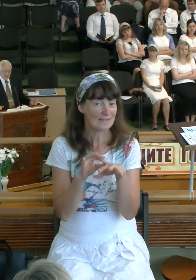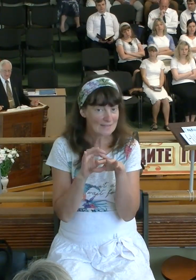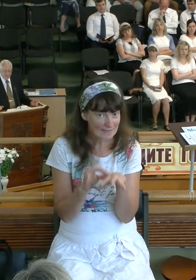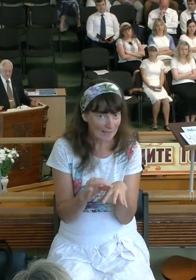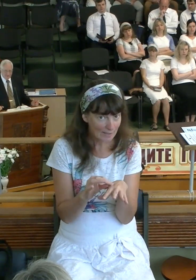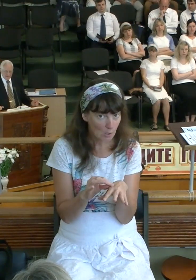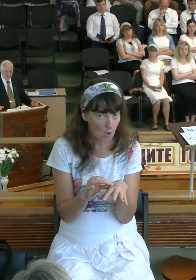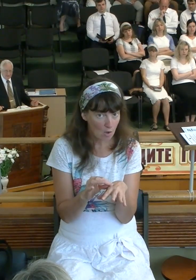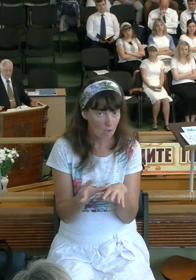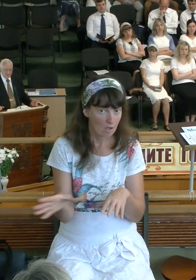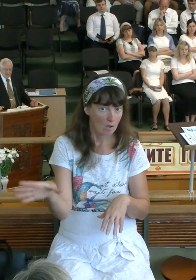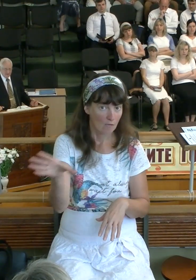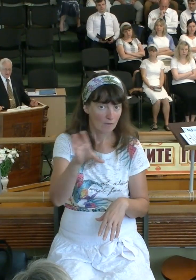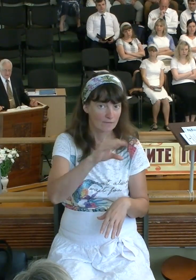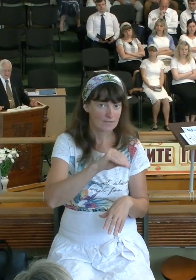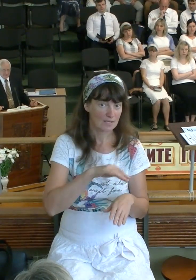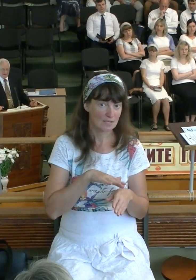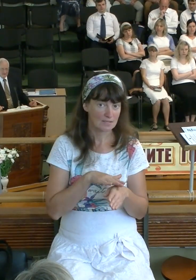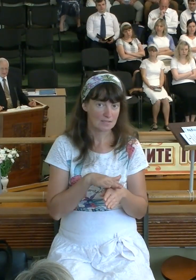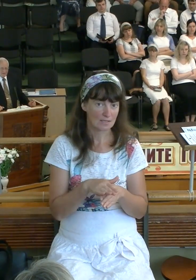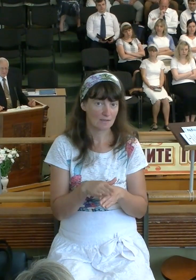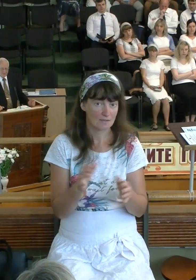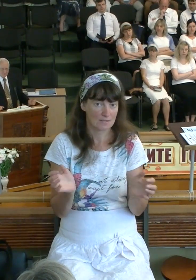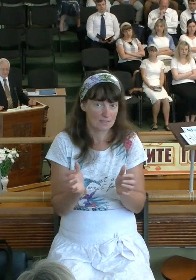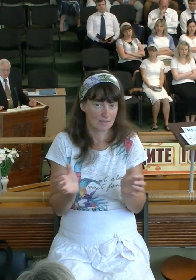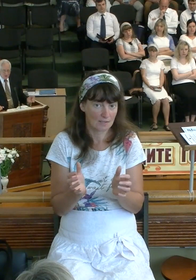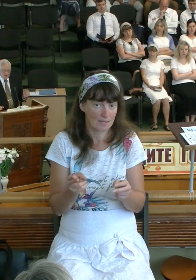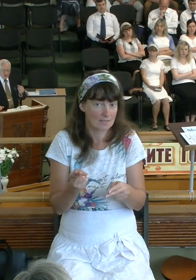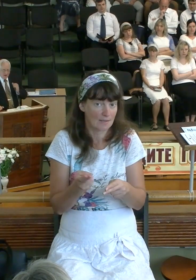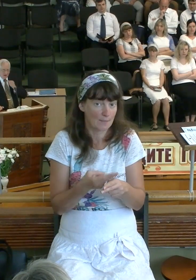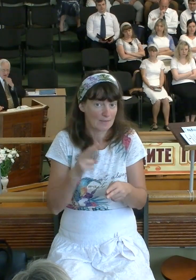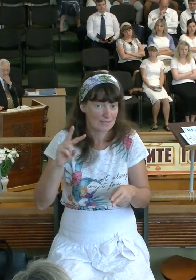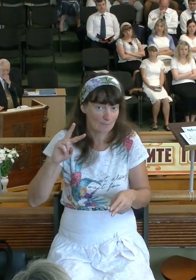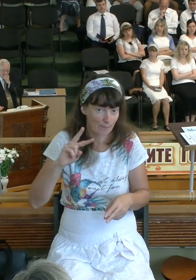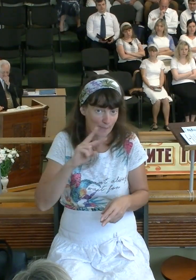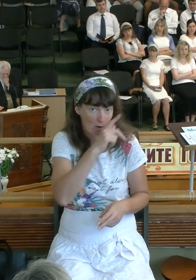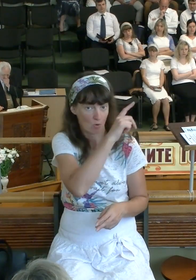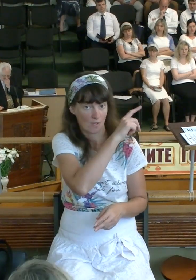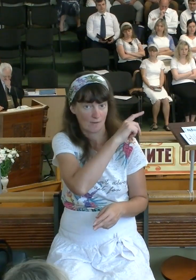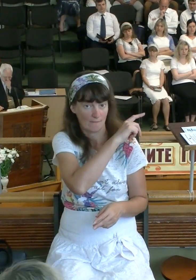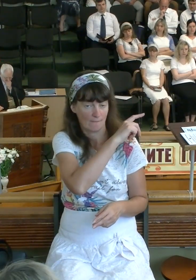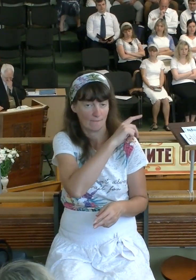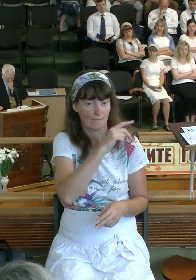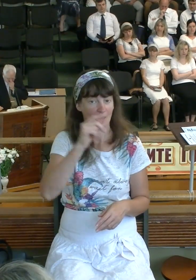и тело во всей целости да сохранится без порока